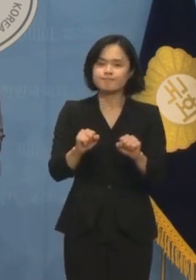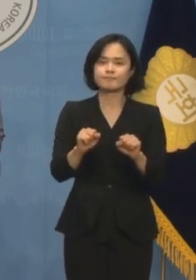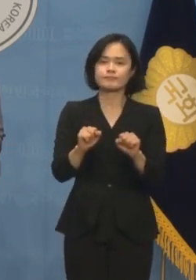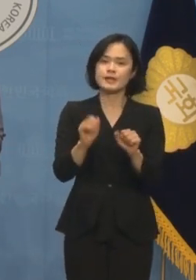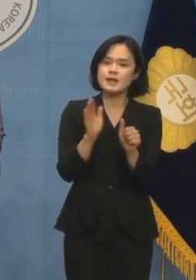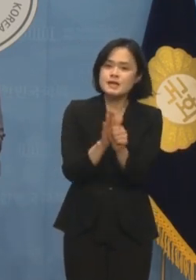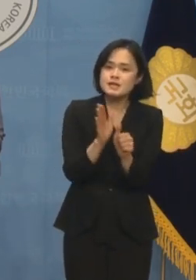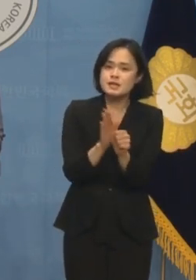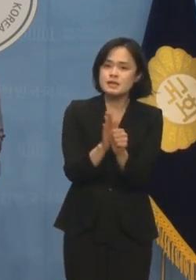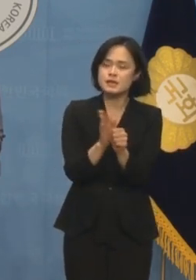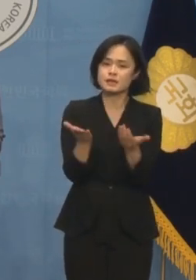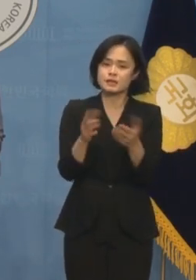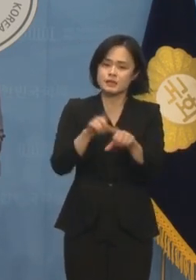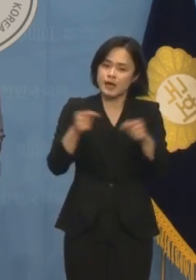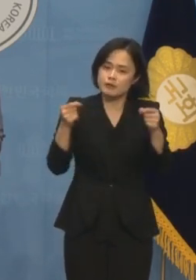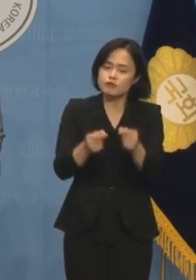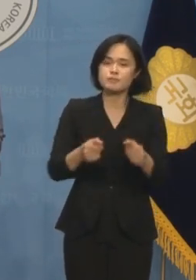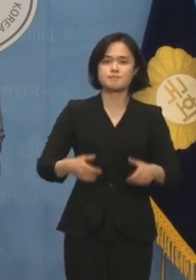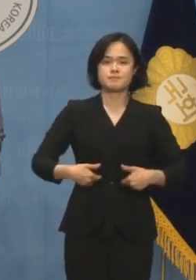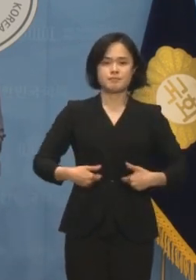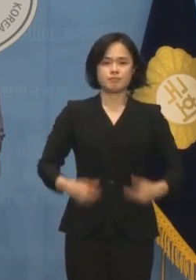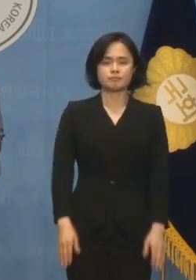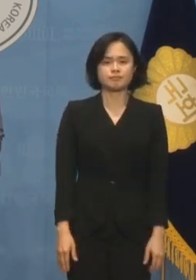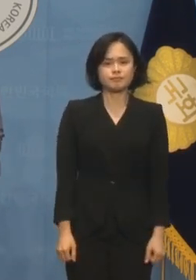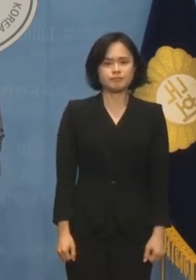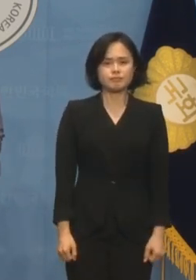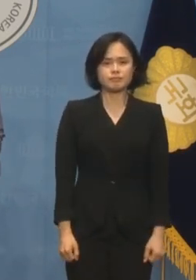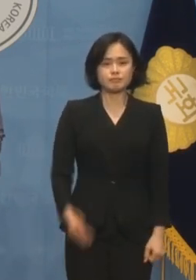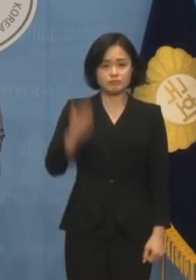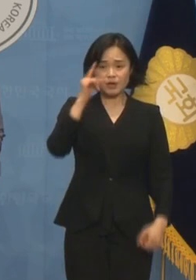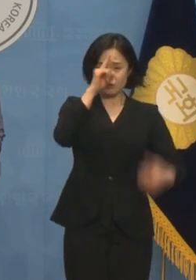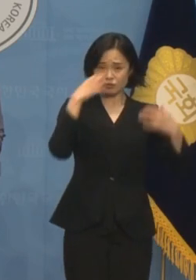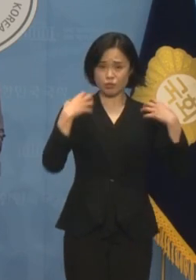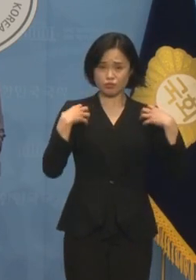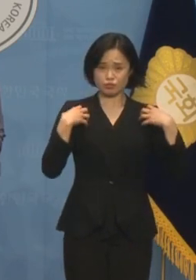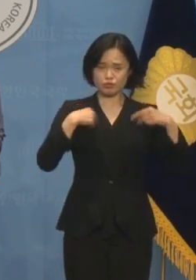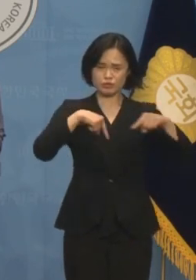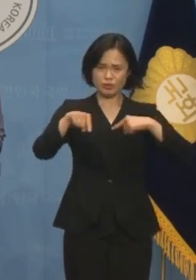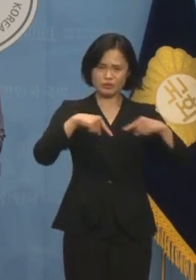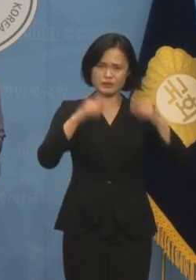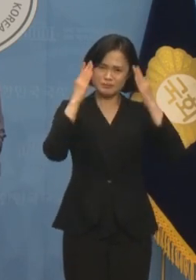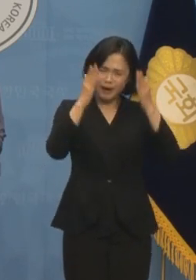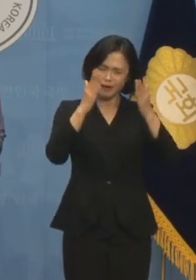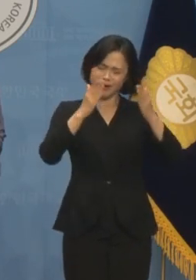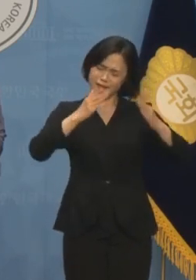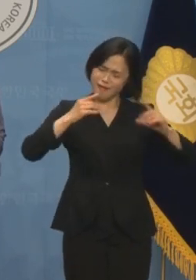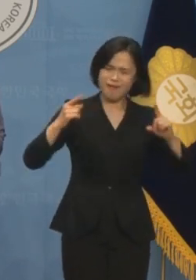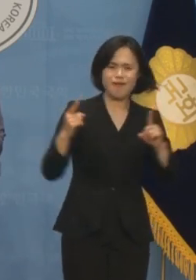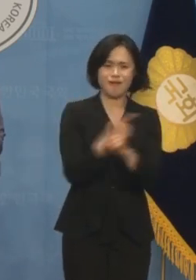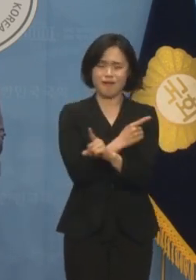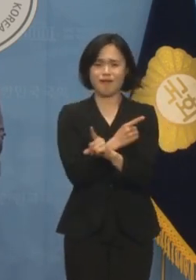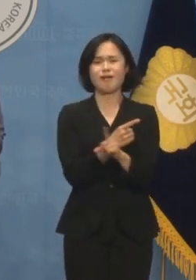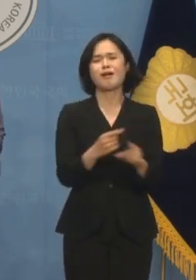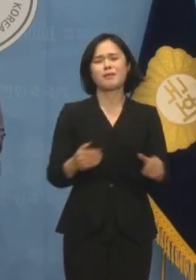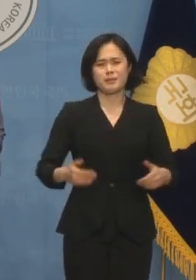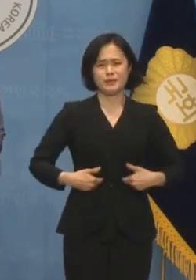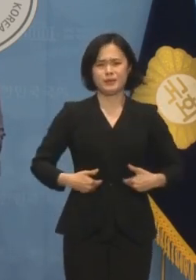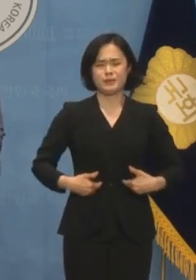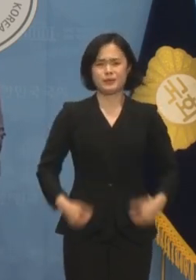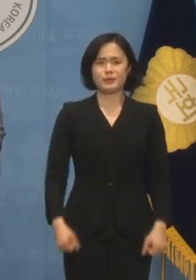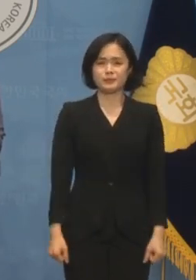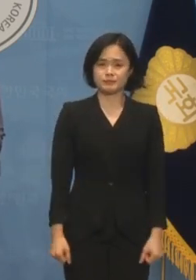합니다. 이 정권의 국정 기조가 크게 바뀌어야만 하는 가장 근본적인